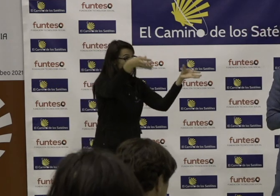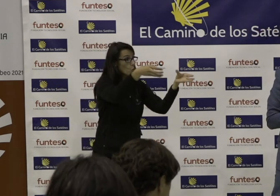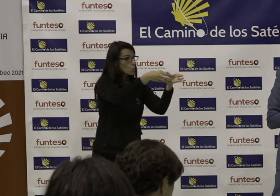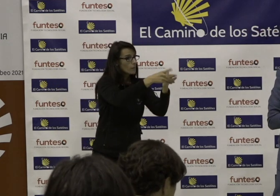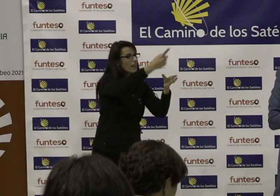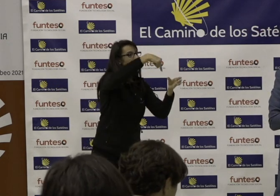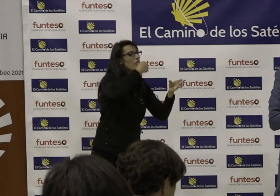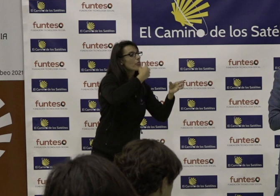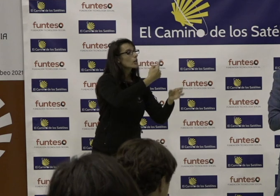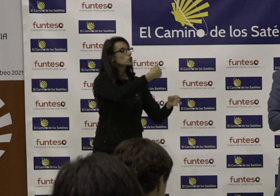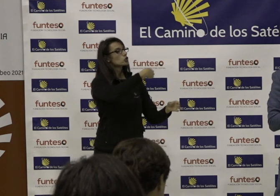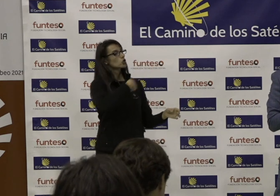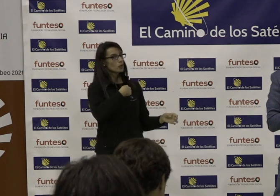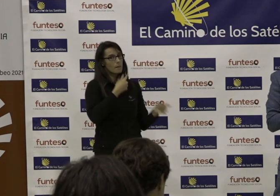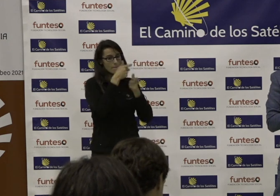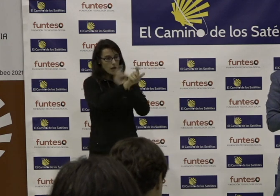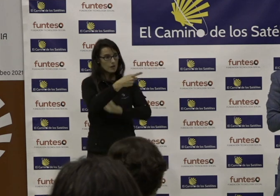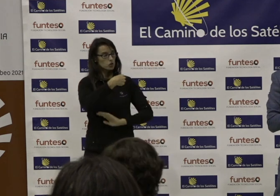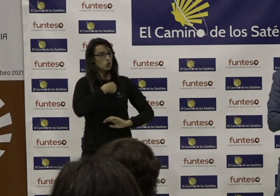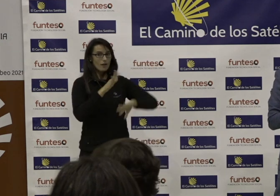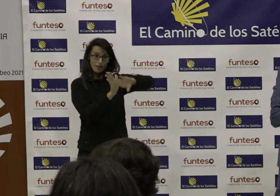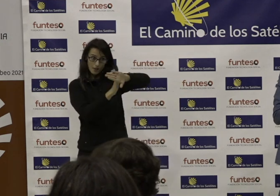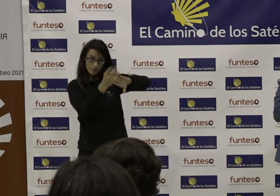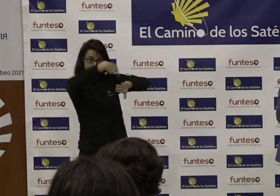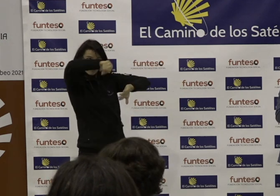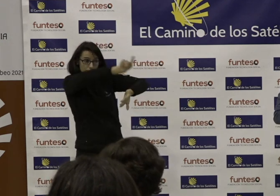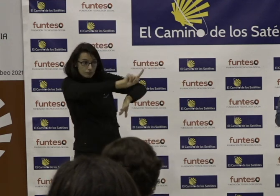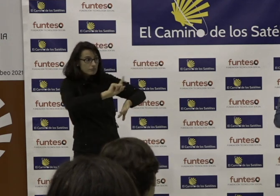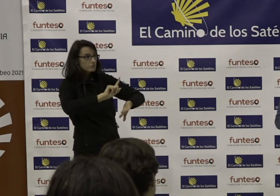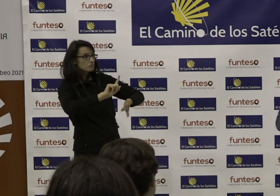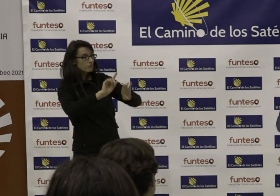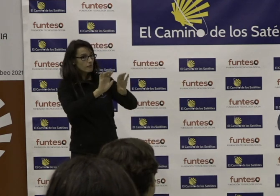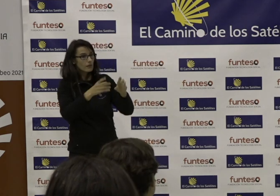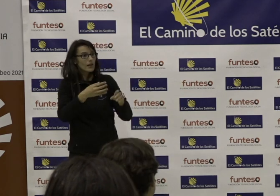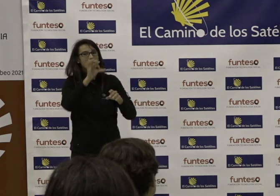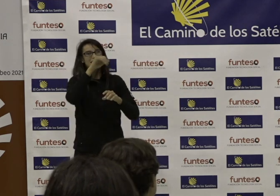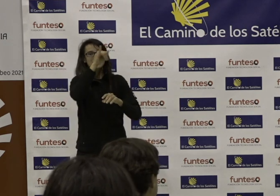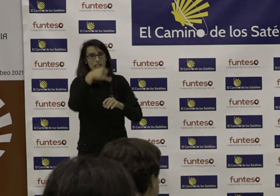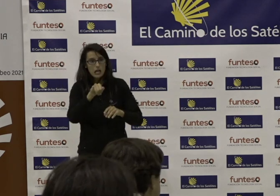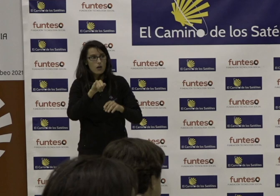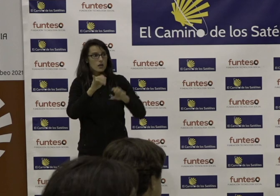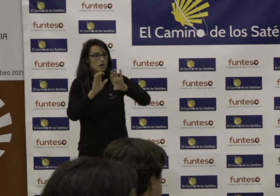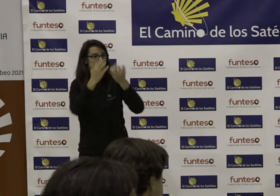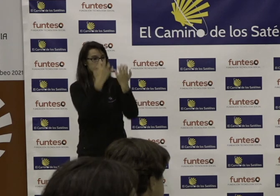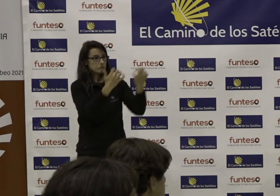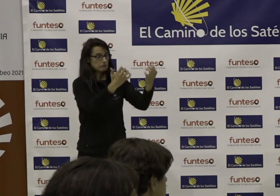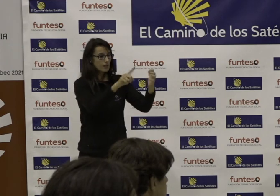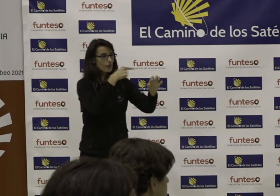a decir yo. Mi parte izquierda, vosotros, toda la parte de Serafín y la parte de atrás, vais a decir